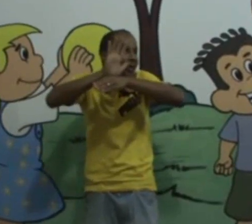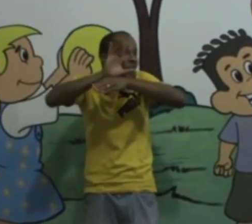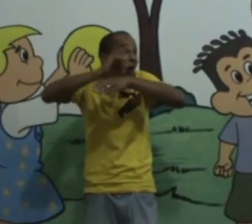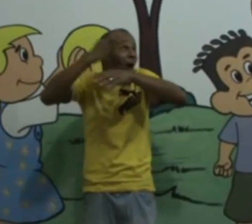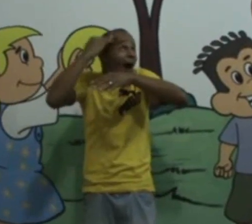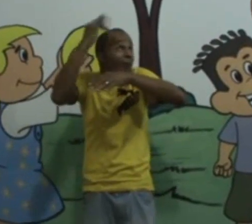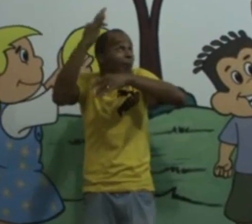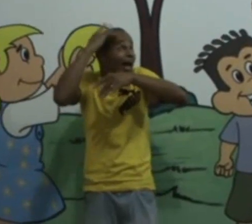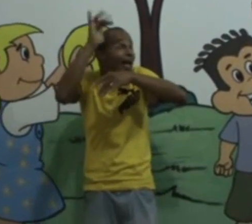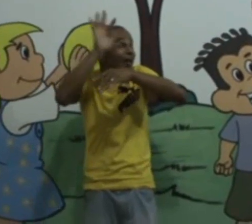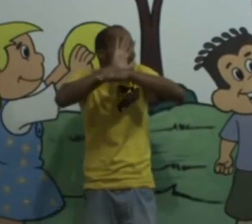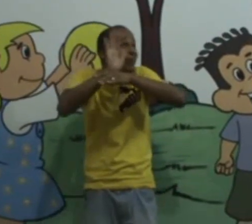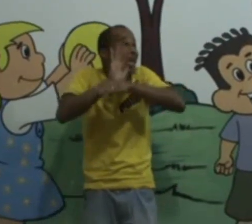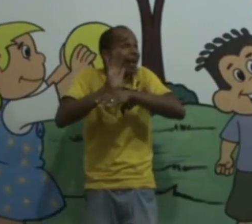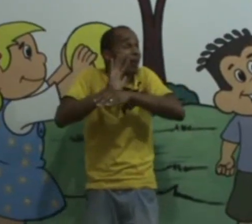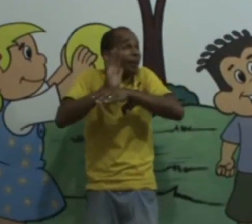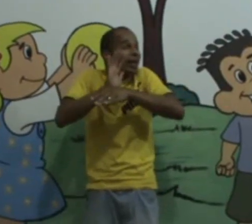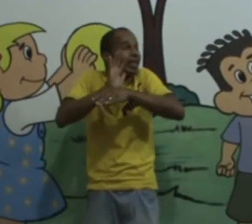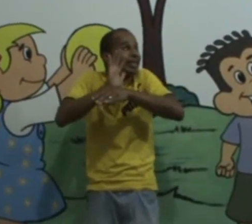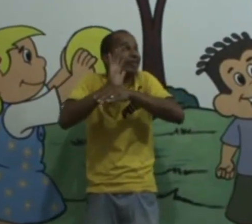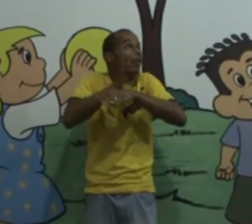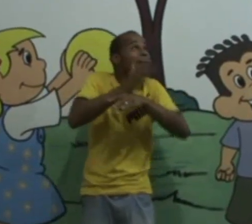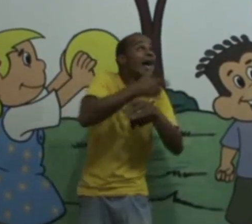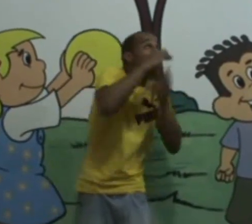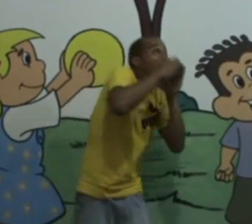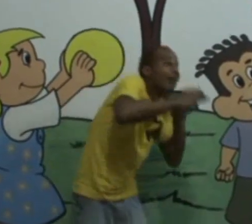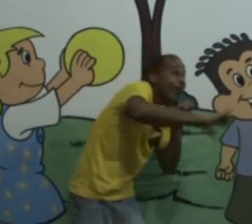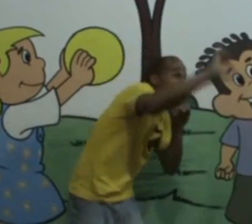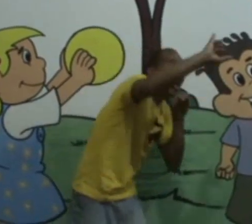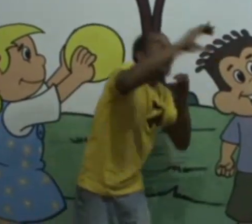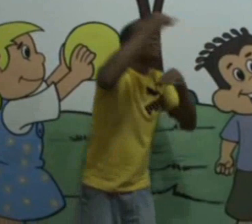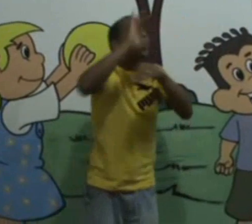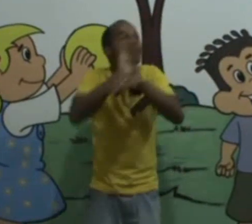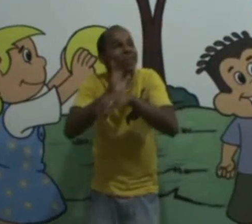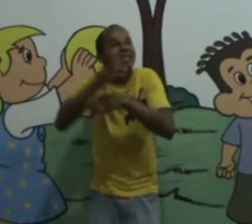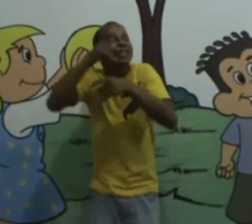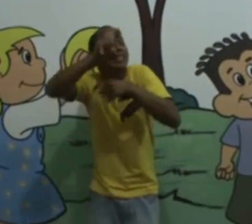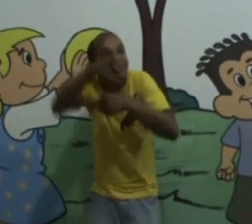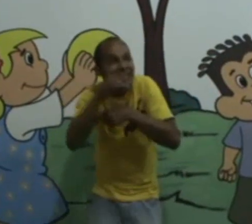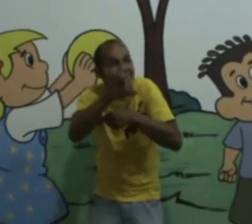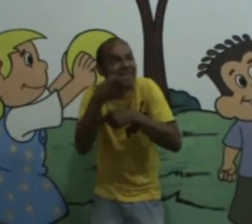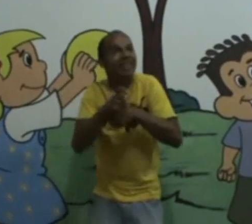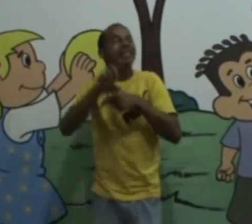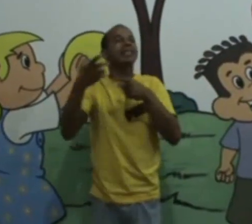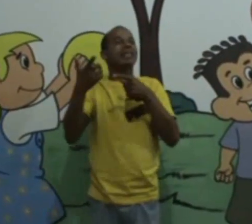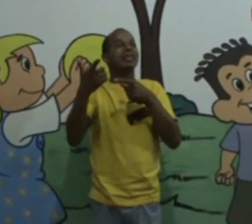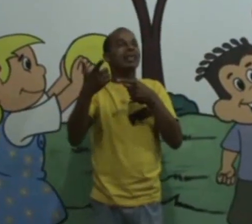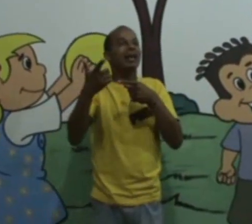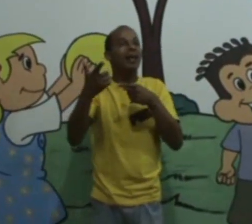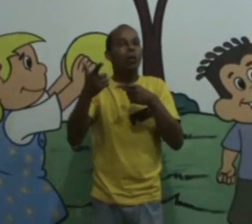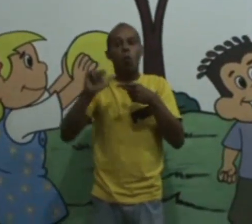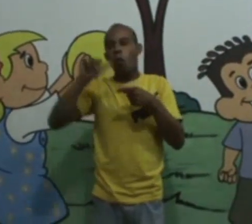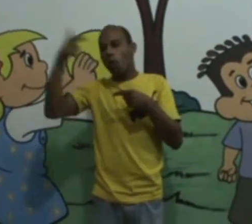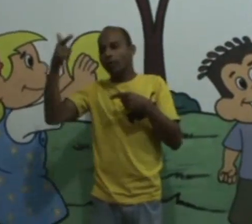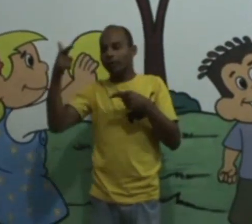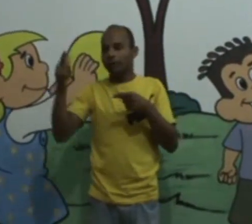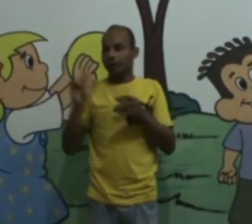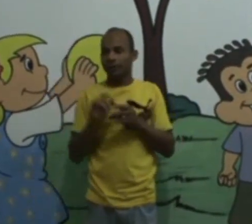só prestasse atenção nesse filme. Filme de elefantes, filme do xixi. Mais